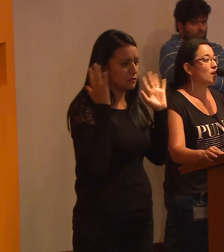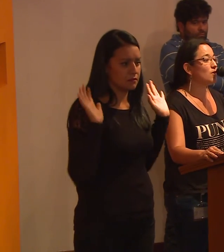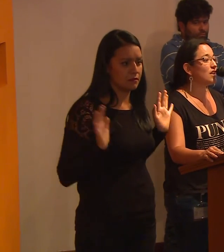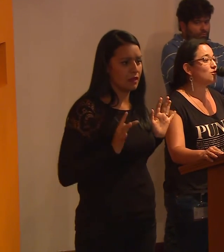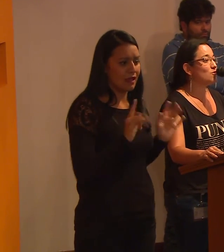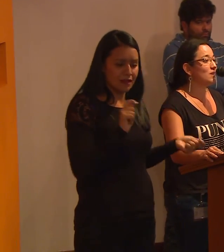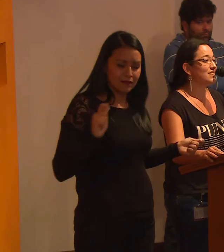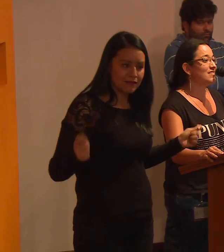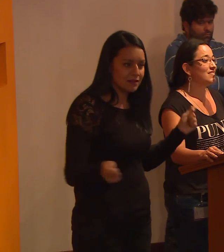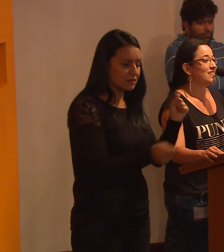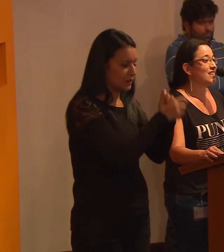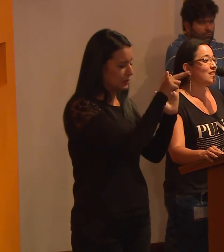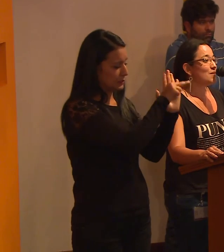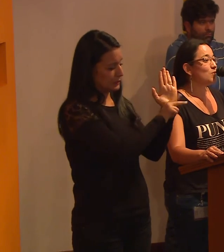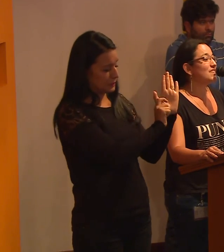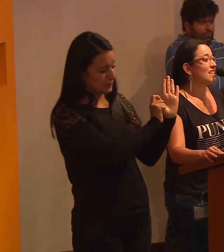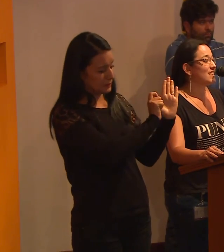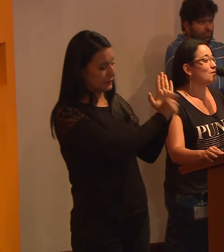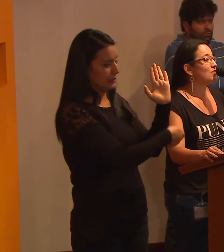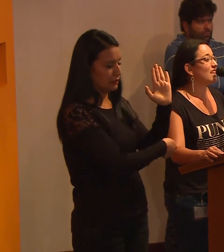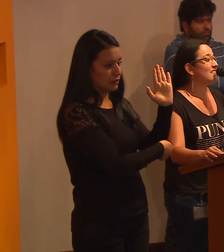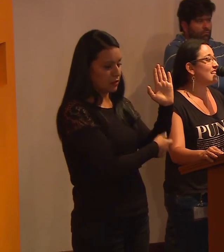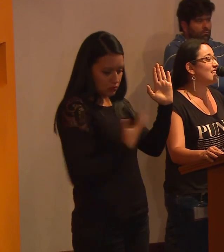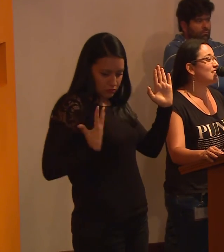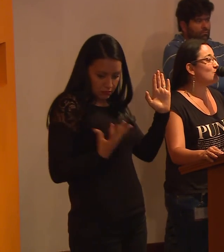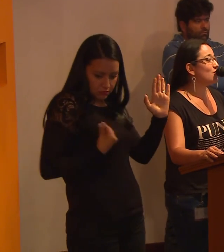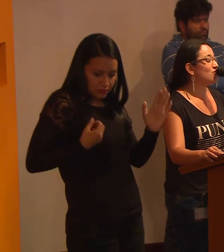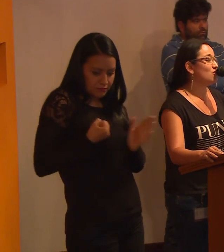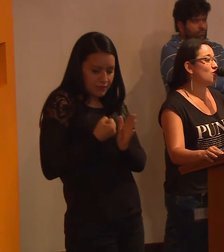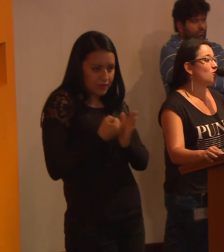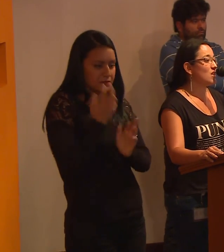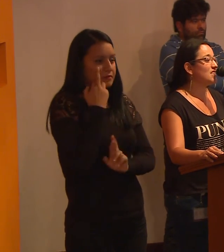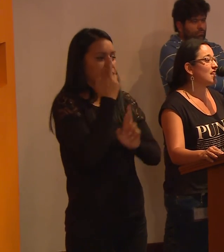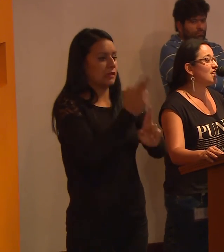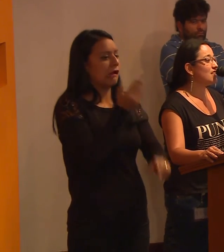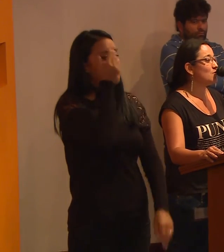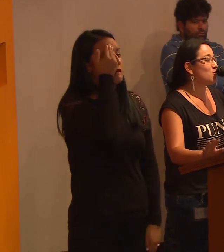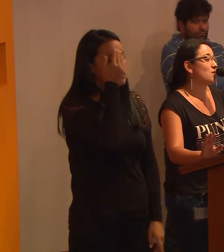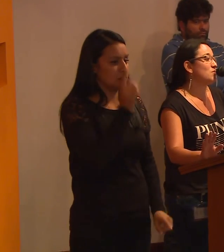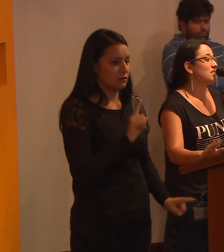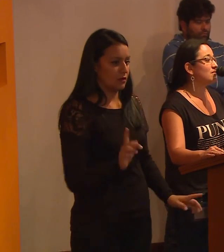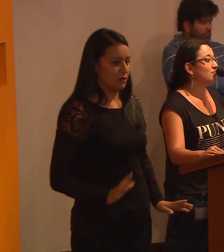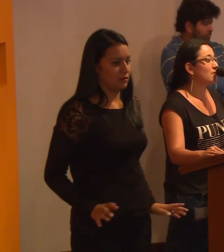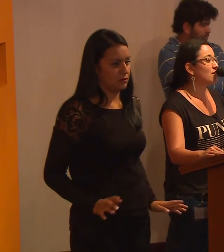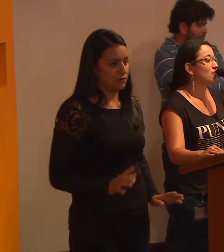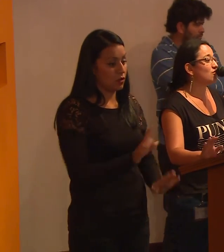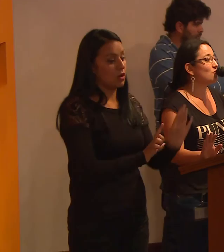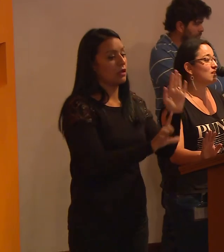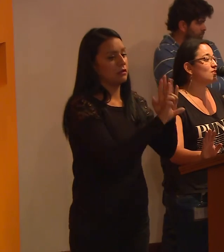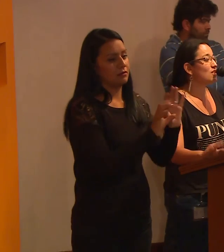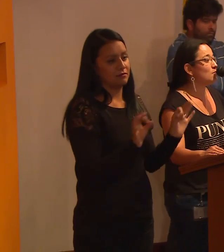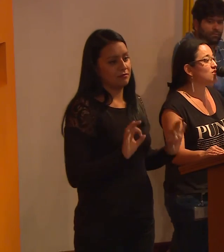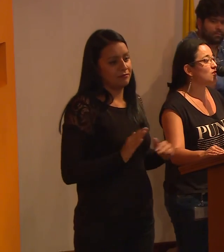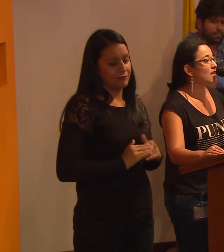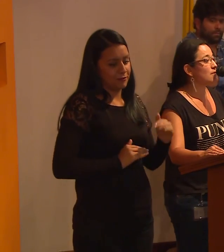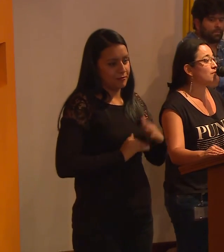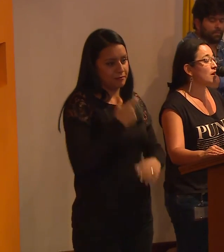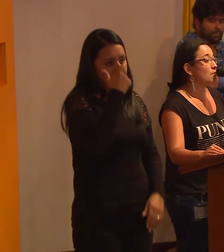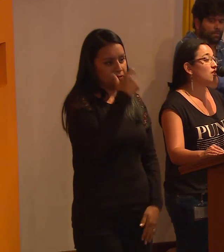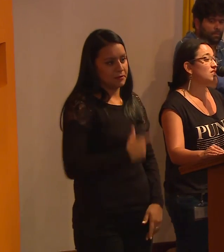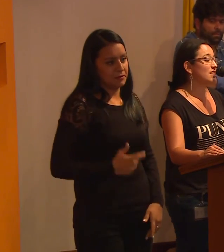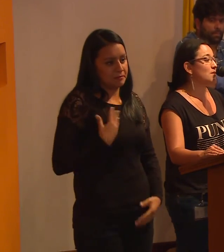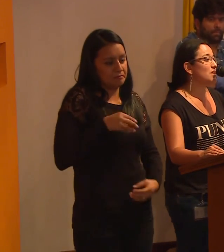menos cambiamos las normas, pues tratemos de hacer legítimo eso. Yo no lo voy a hacer legítimo porque pues yo no soy más que otra persona